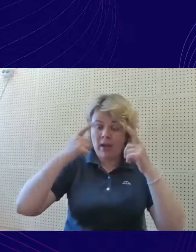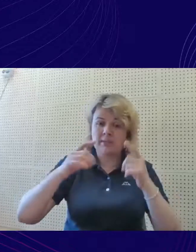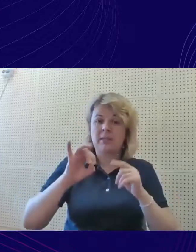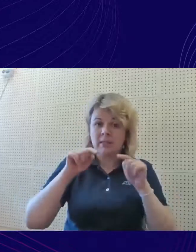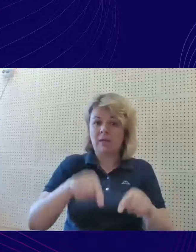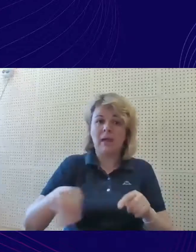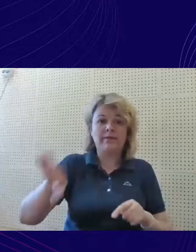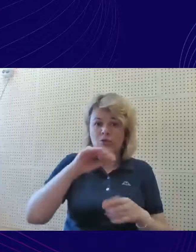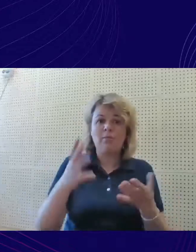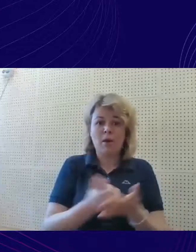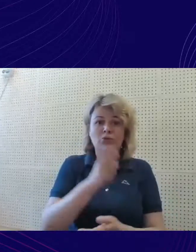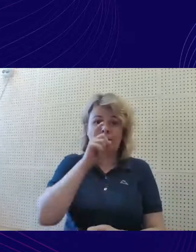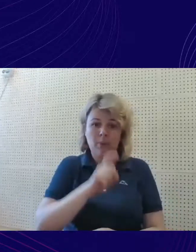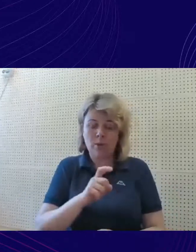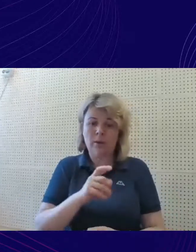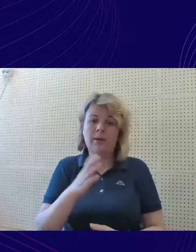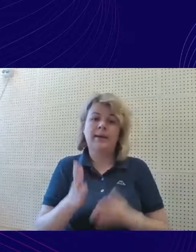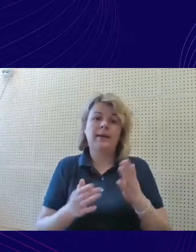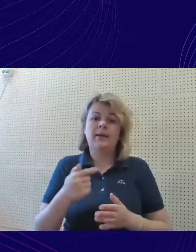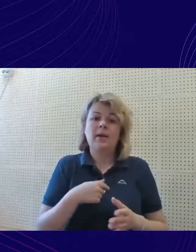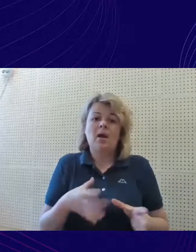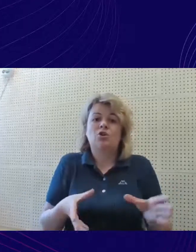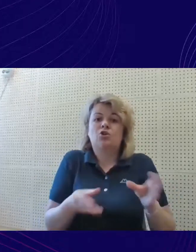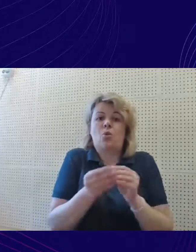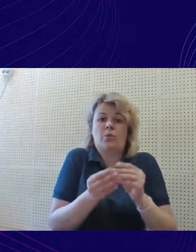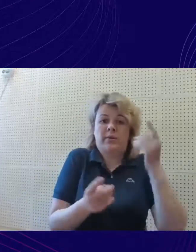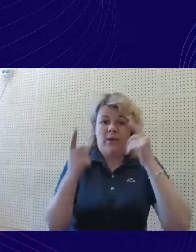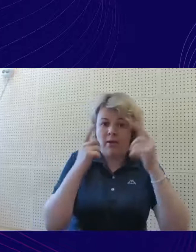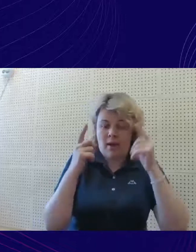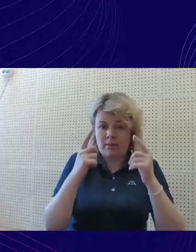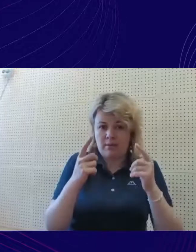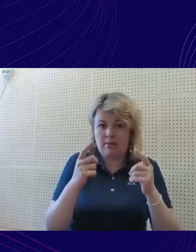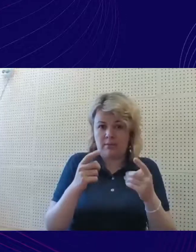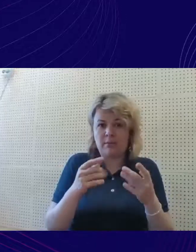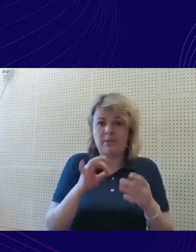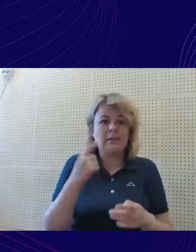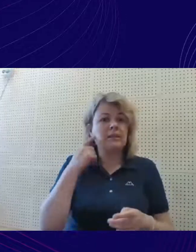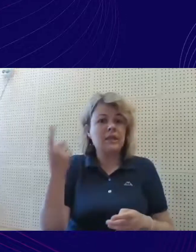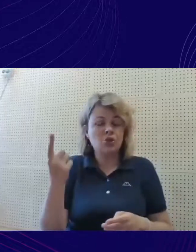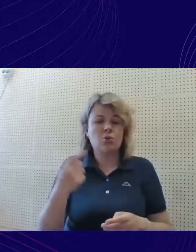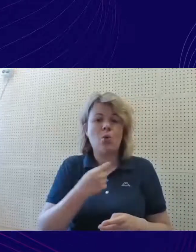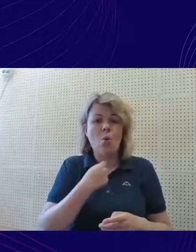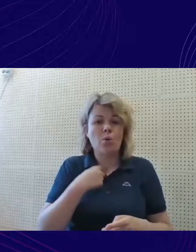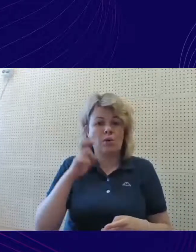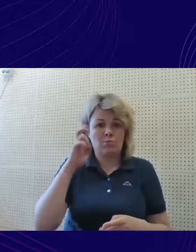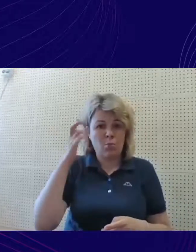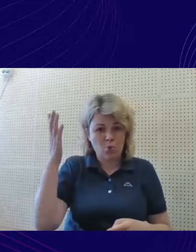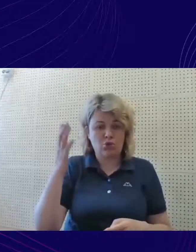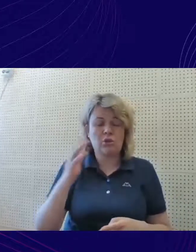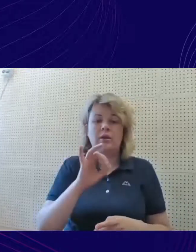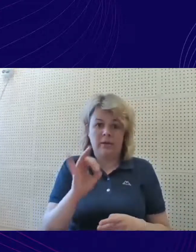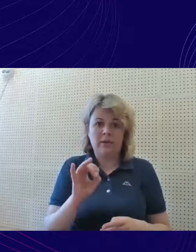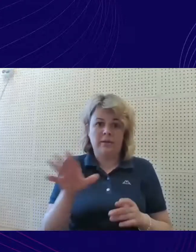все плохо, либо я сотворец и слышу глаз Божий, да, и тогда все хорошо.